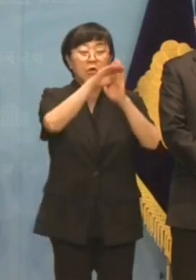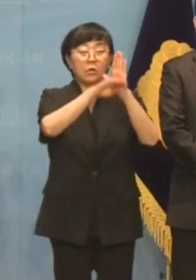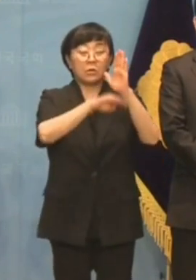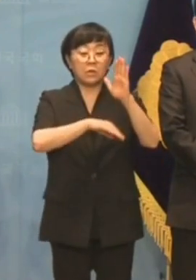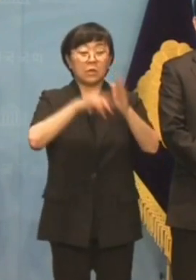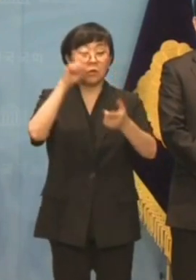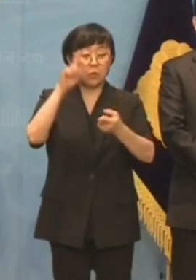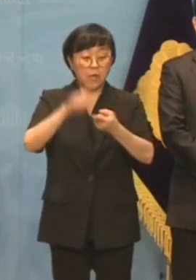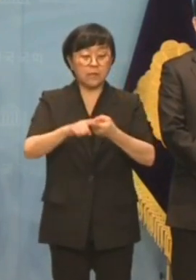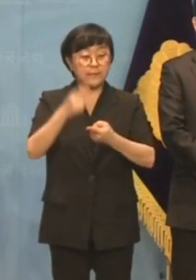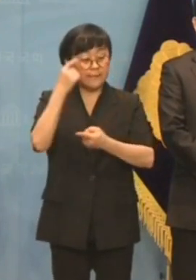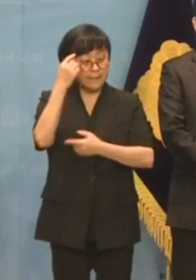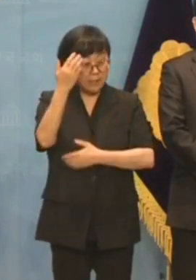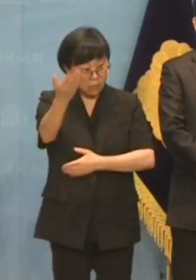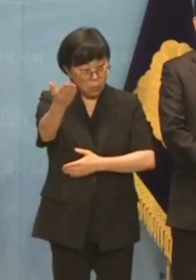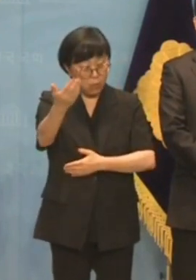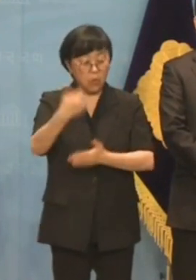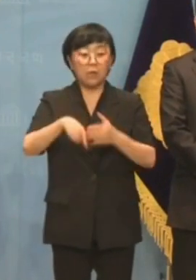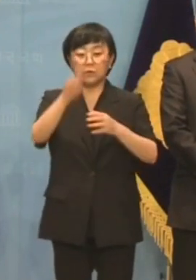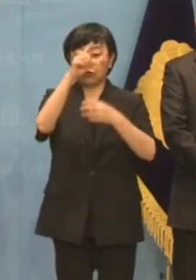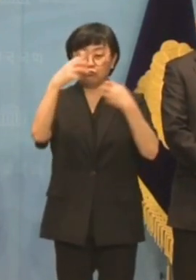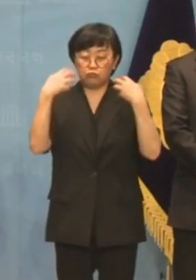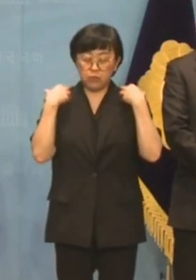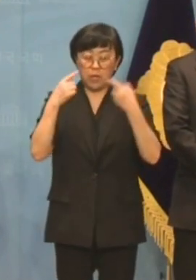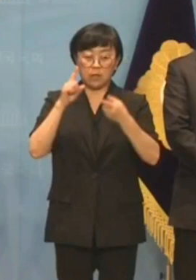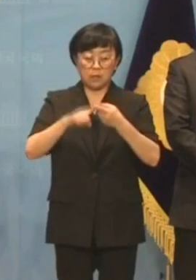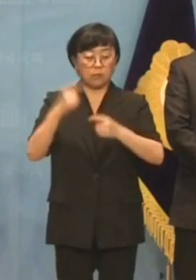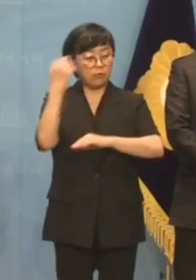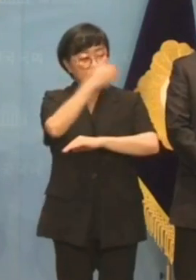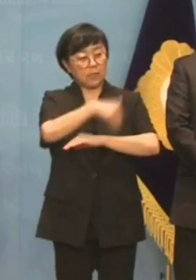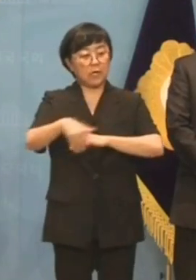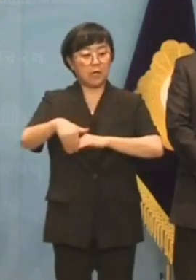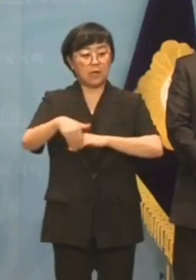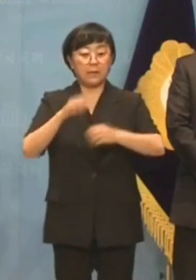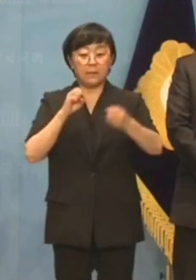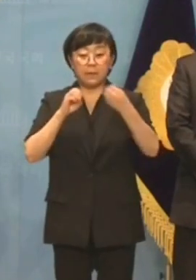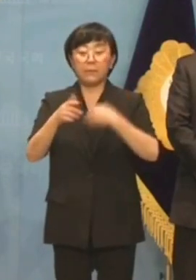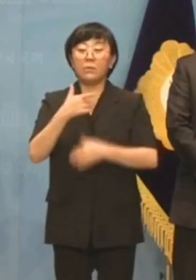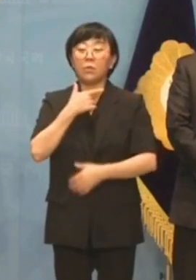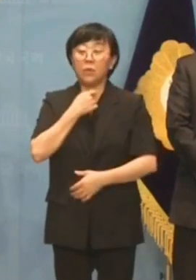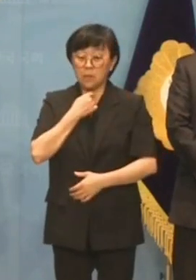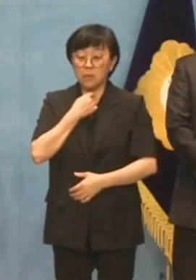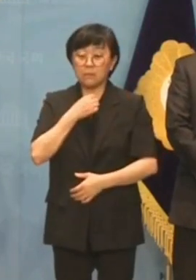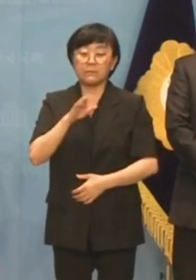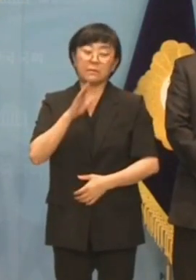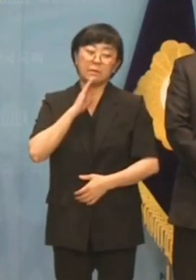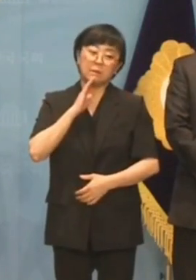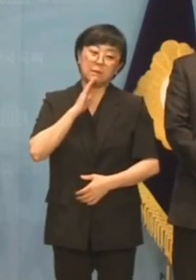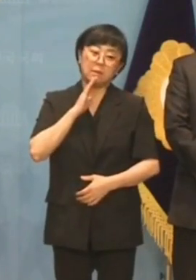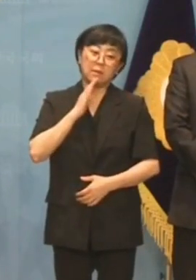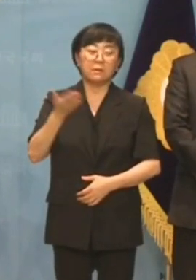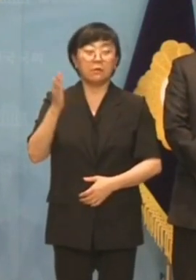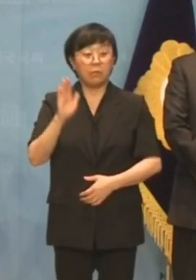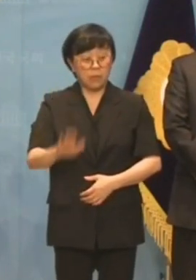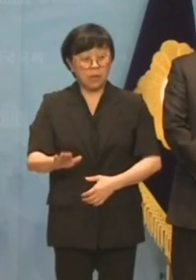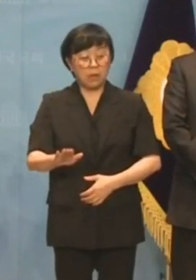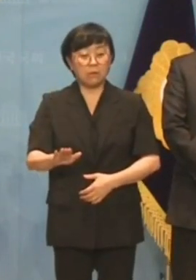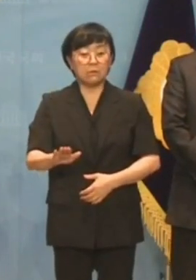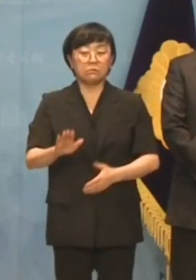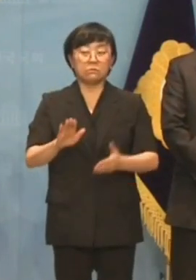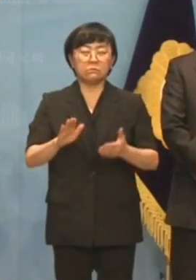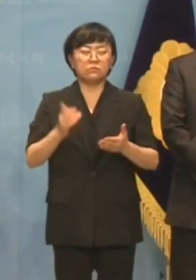대해서 질의하고 우리 정부에 대한 계획과 답변을 듣고 싶었으나 이제